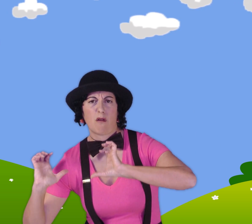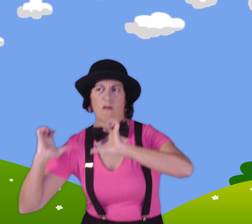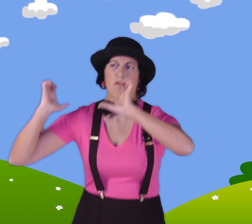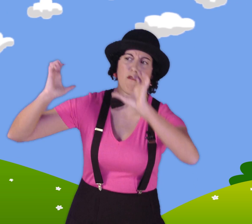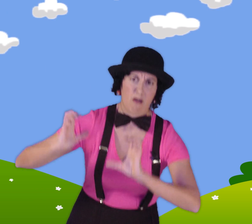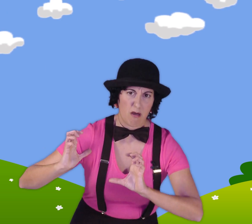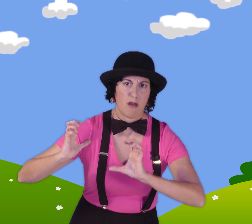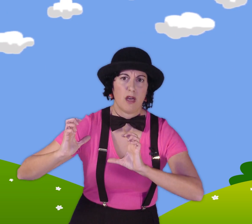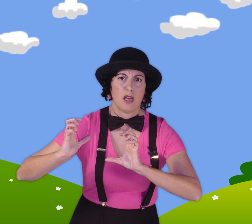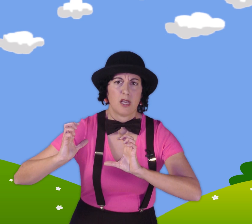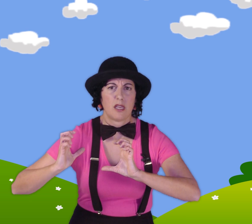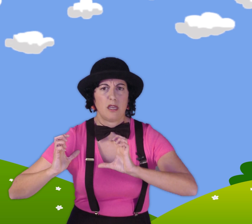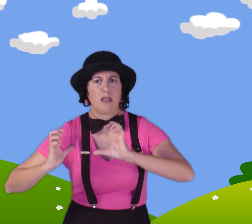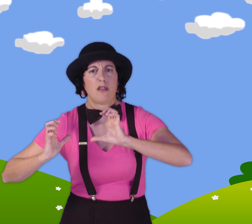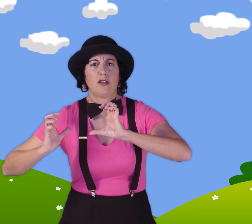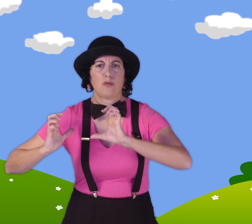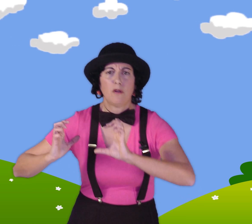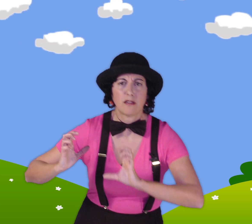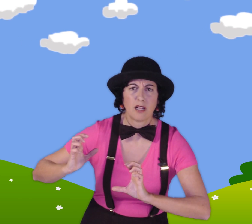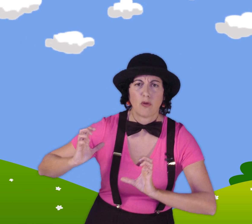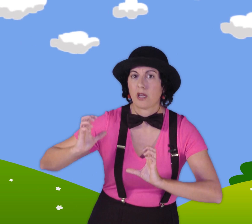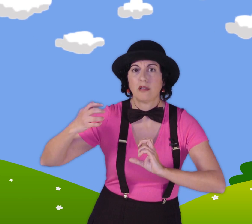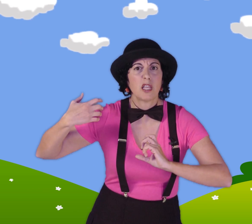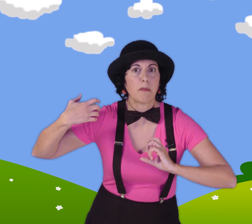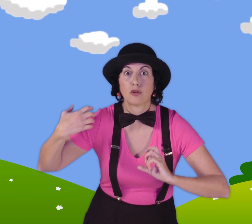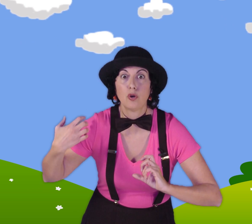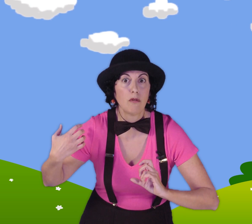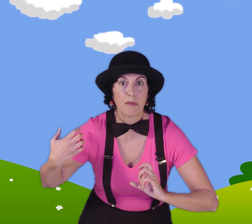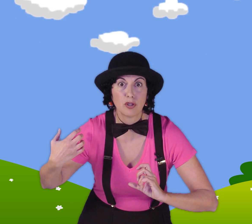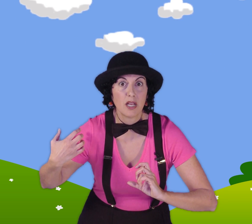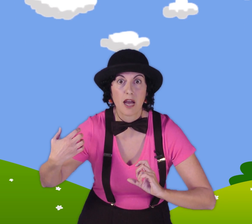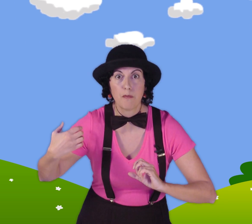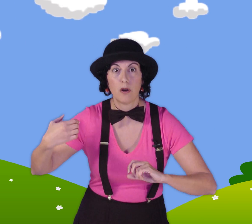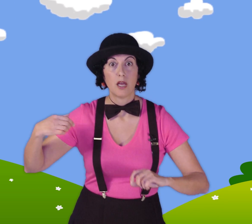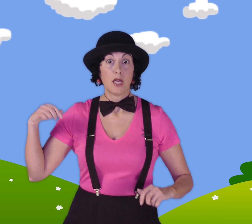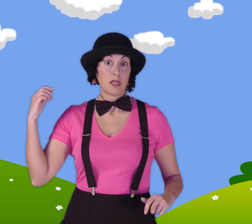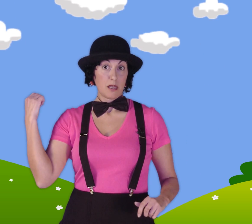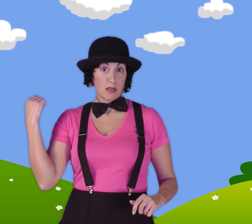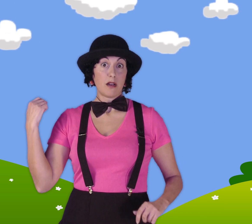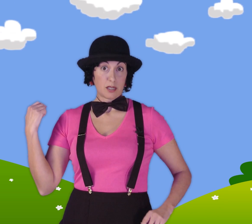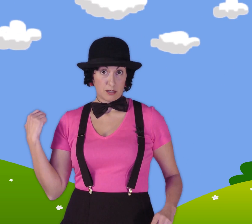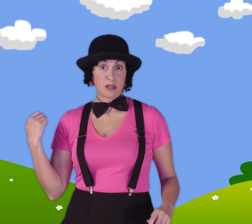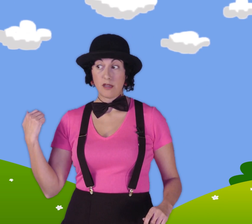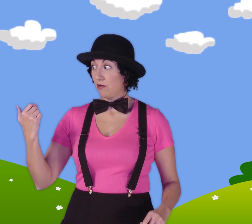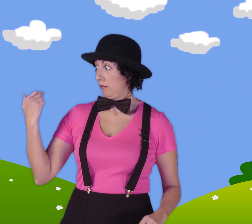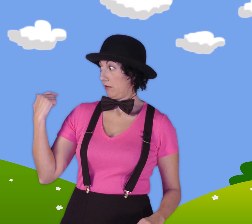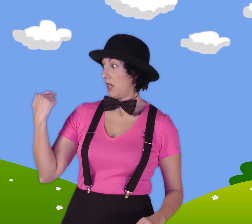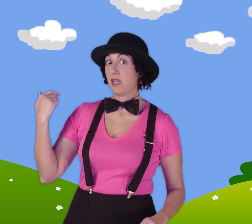cojo. Y ahí estuvieron andando, el gigante llevaba todo el peso del árbol. Y el sastrecillo se había